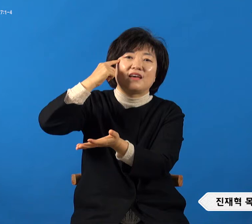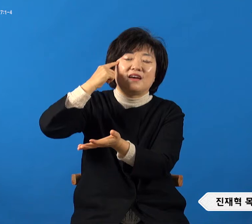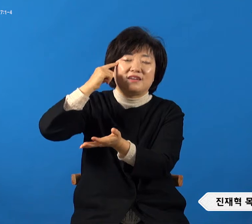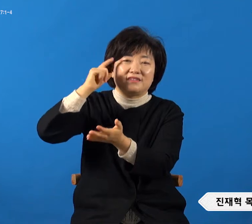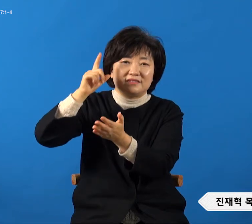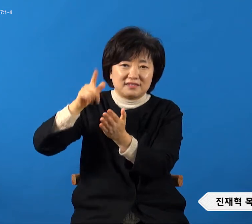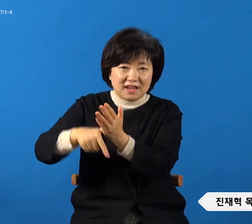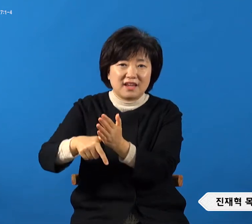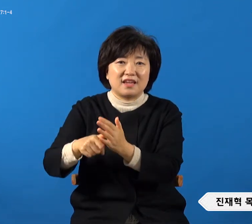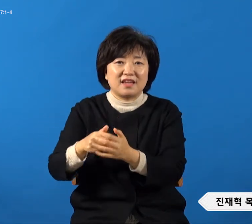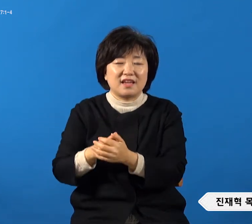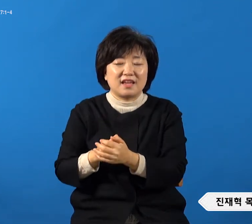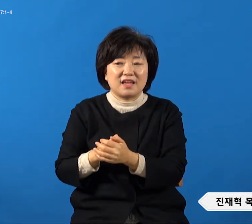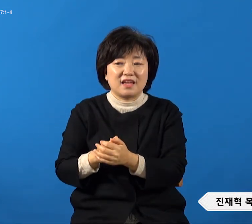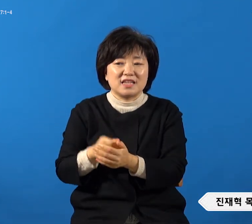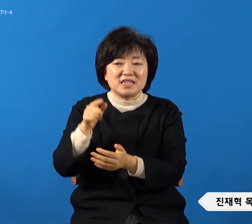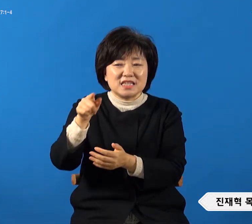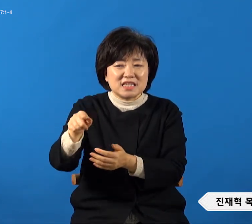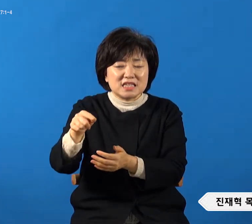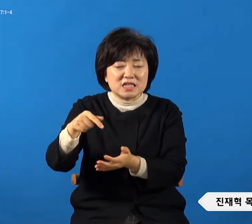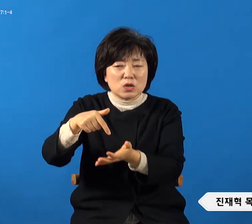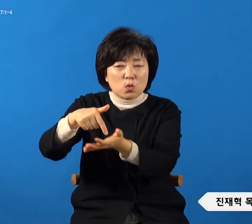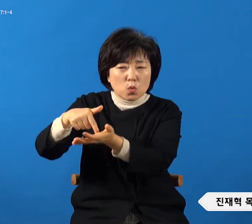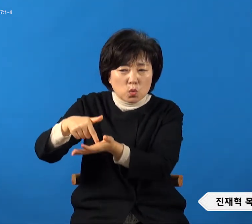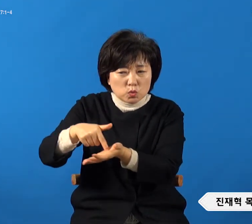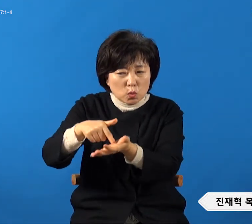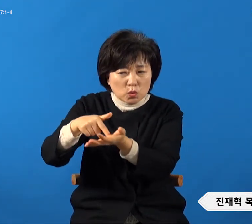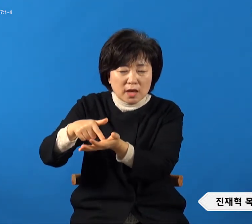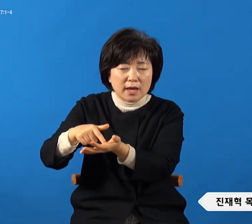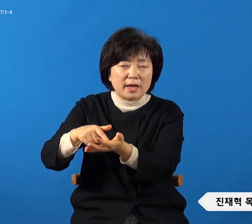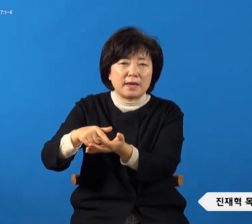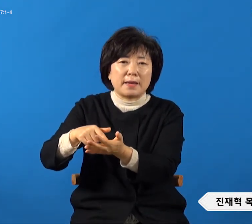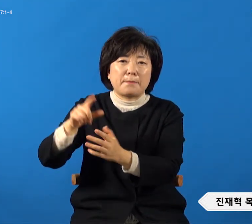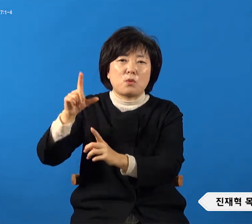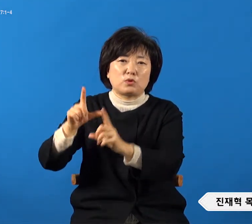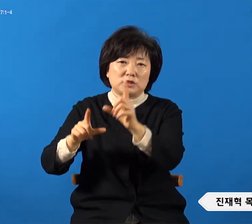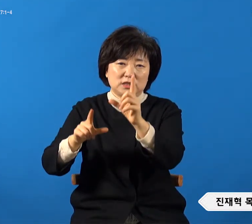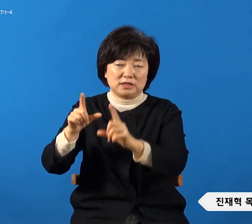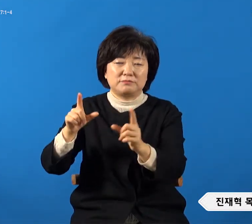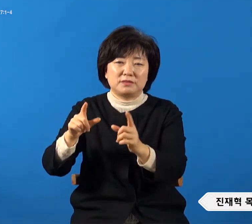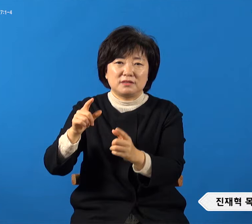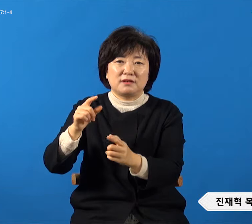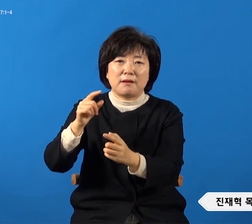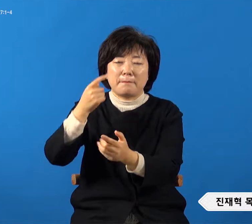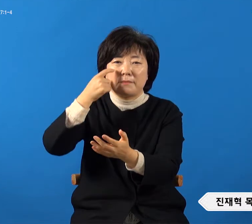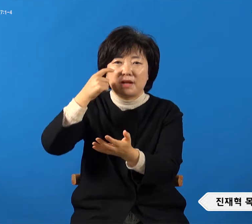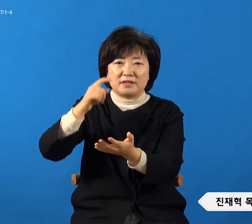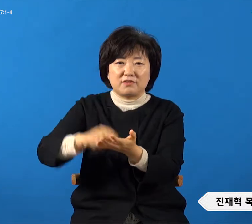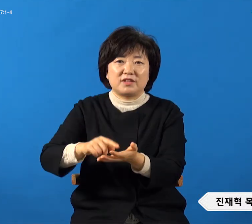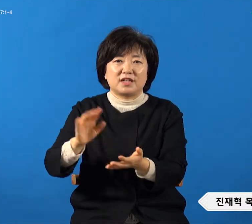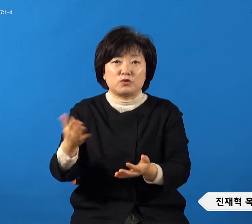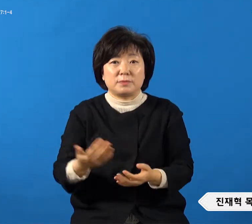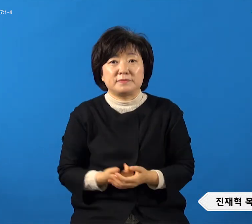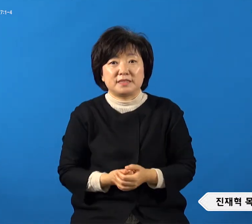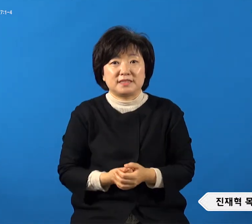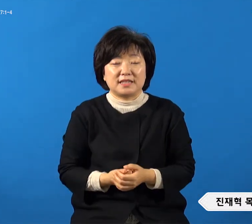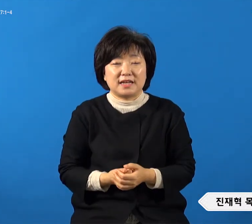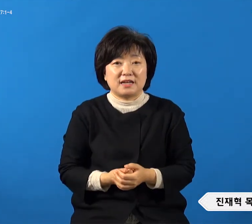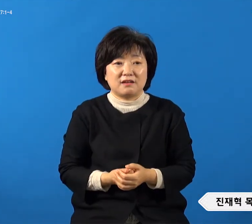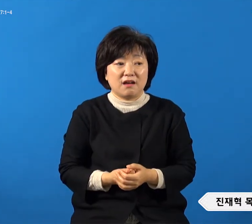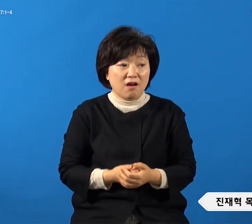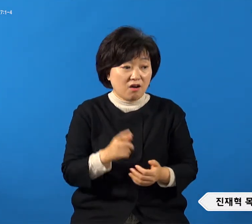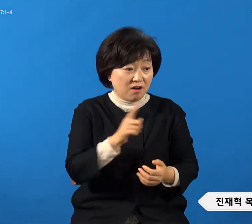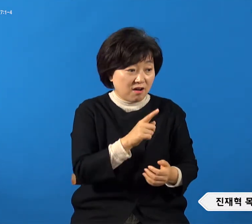우리는 심연 가운데 이 고난, 이 고독의 모습을 우리는 살펴보게 됩니다. 의미